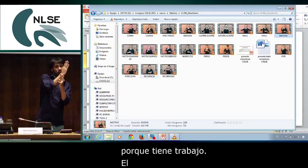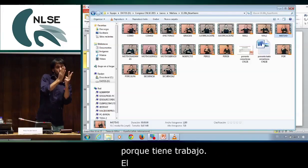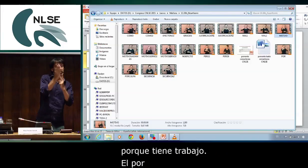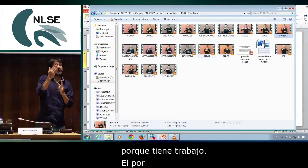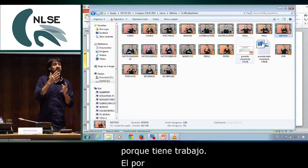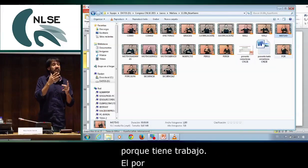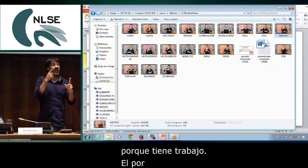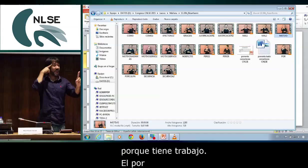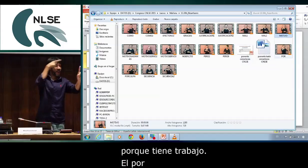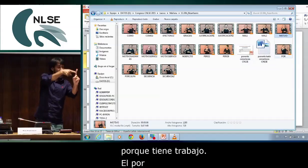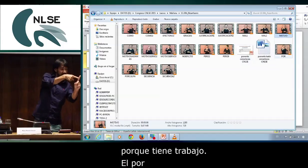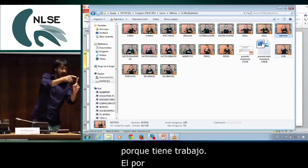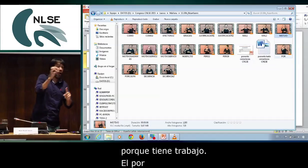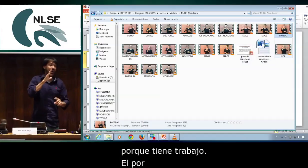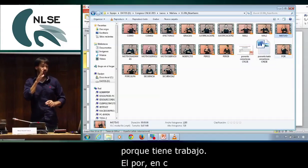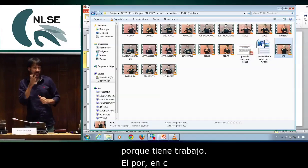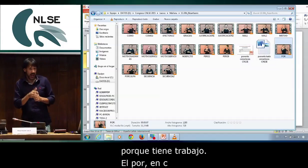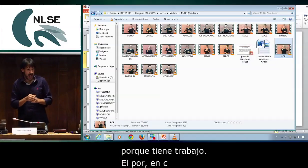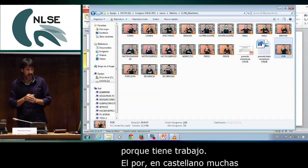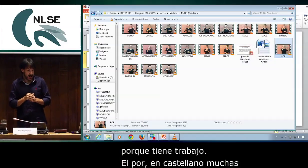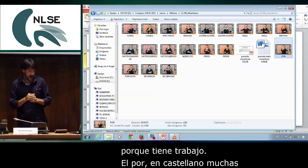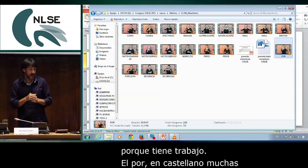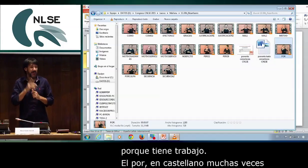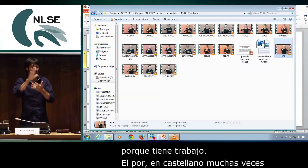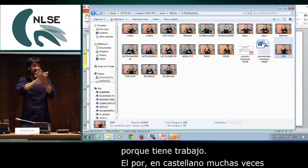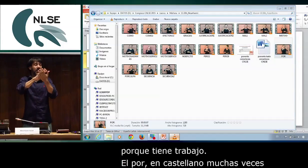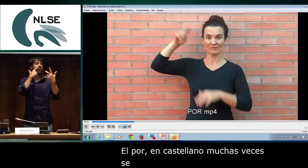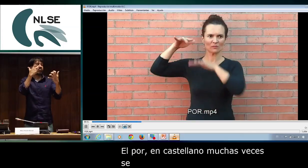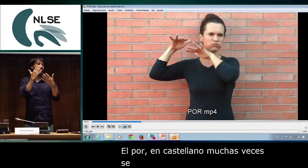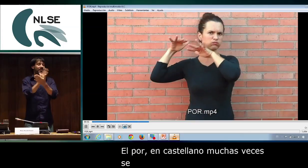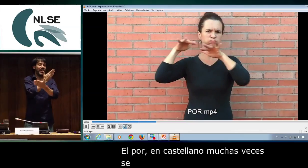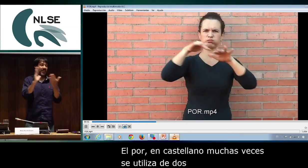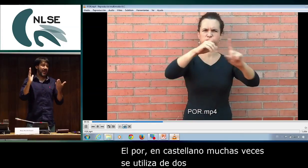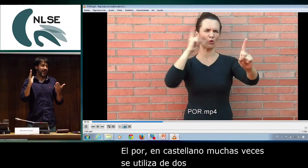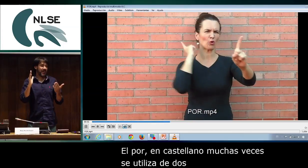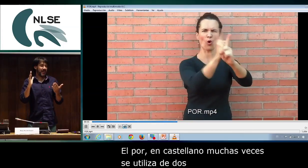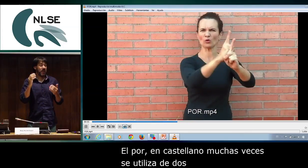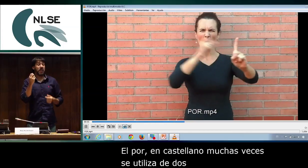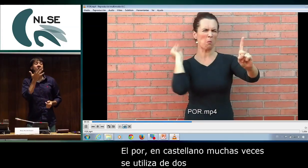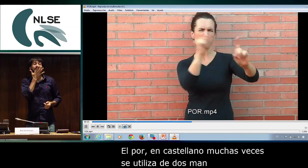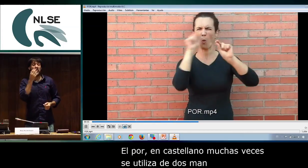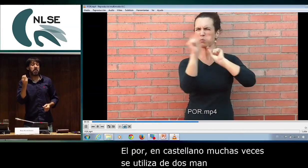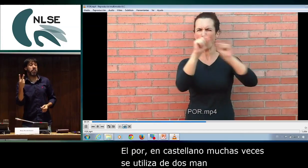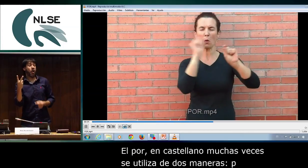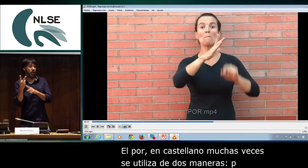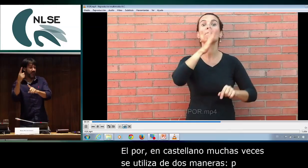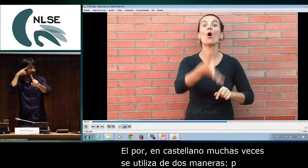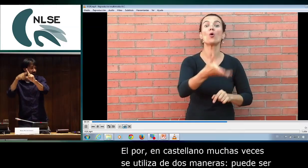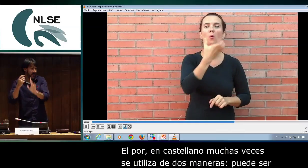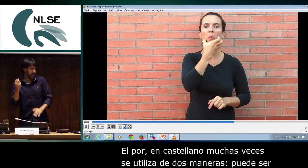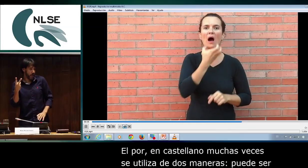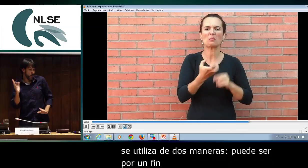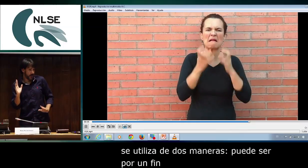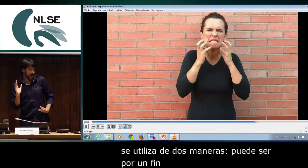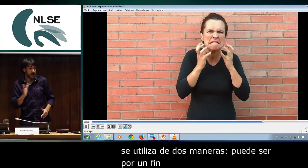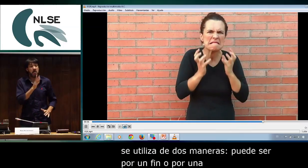en castellano muchas veces se utiliza de dos maneras. Puede ser por un fin o por una causa. Y es necesario diferenciarlo y